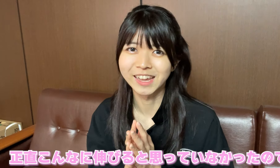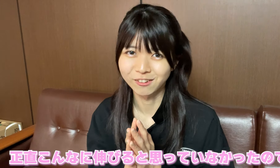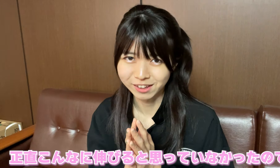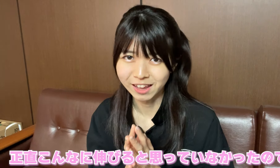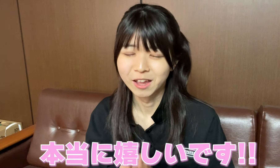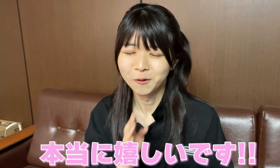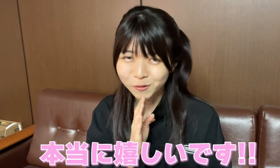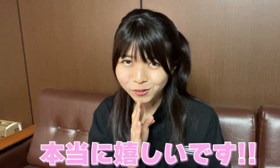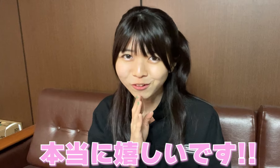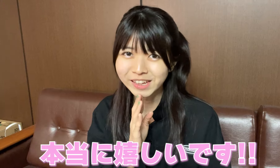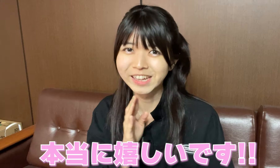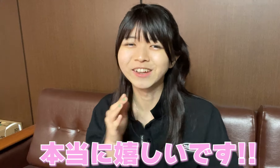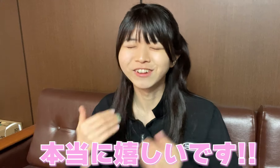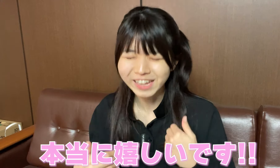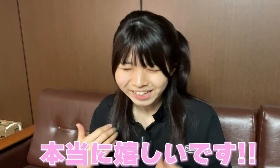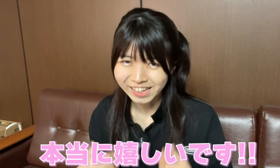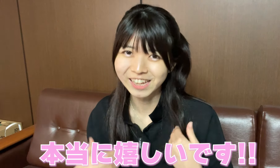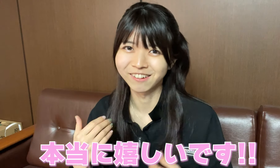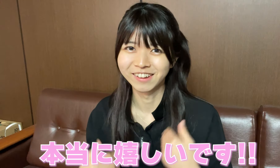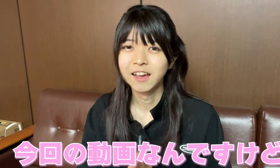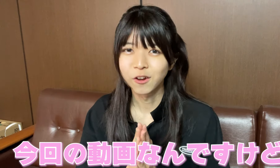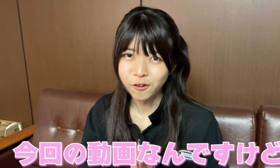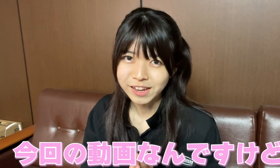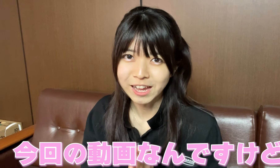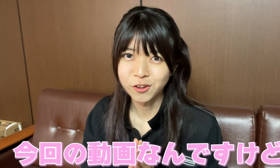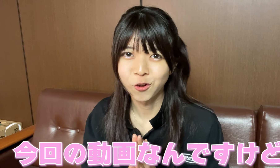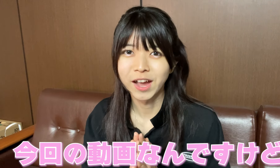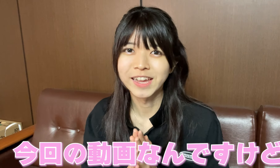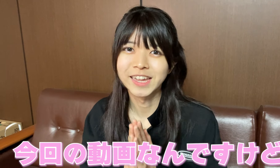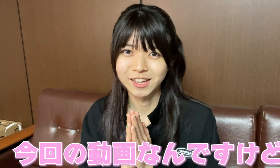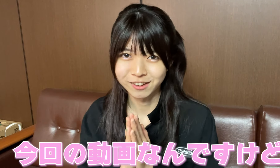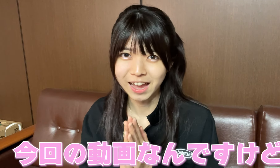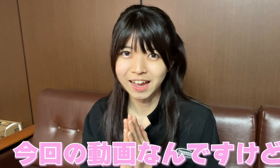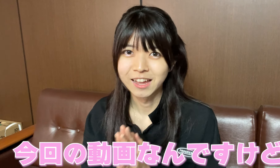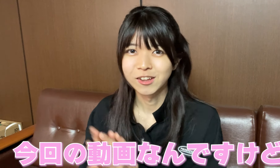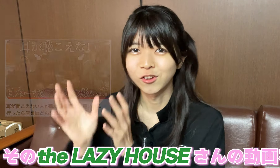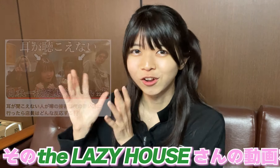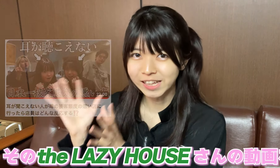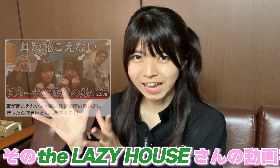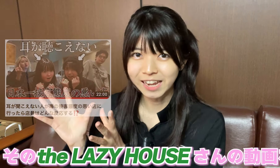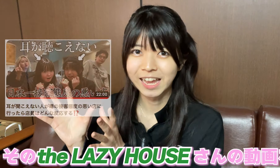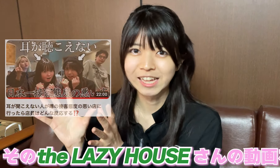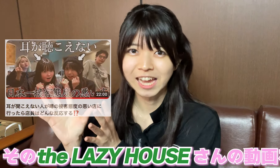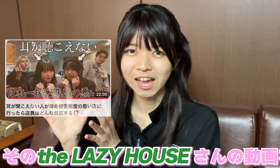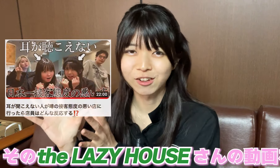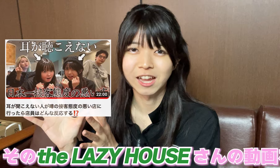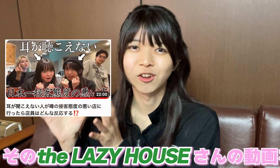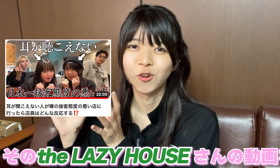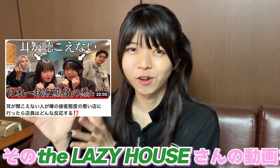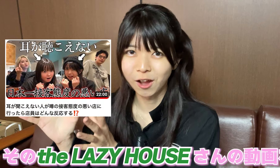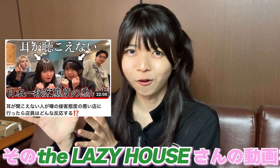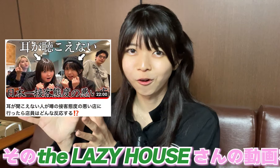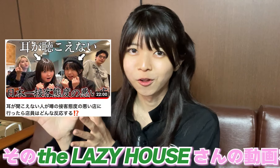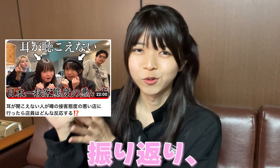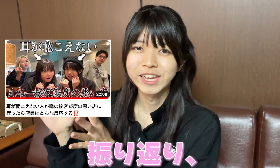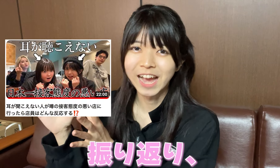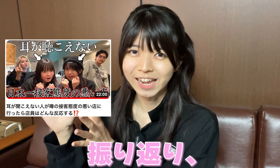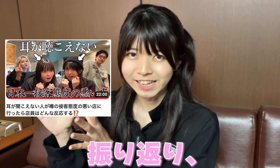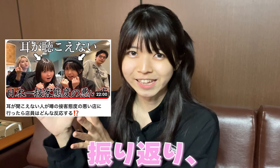ので本当に嬉しいです。今回の動画なんですが、そのザ・レイディハウスさんの動画を振り返りレ